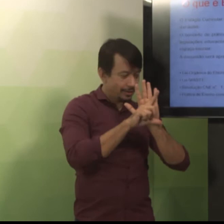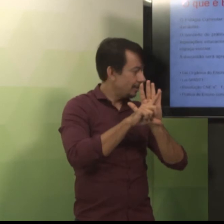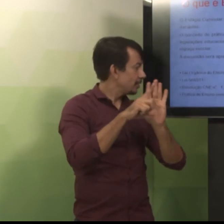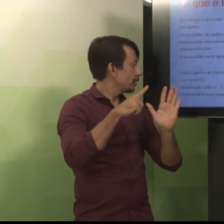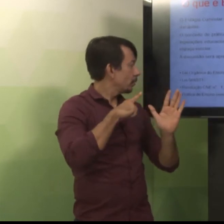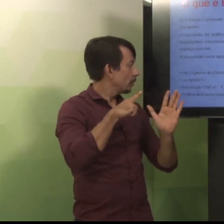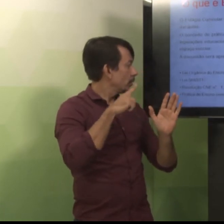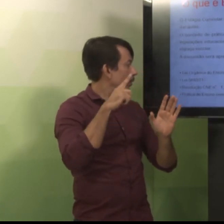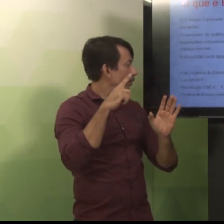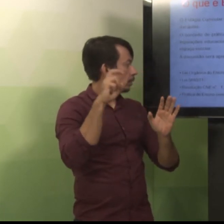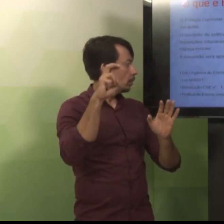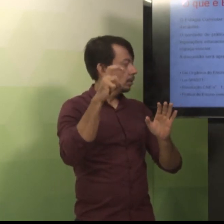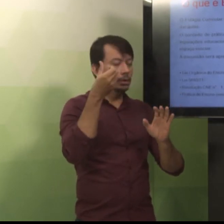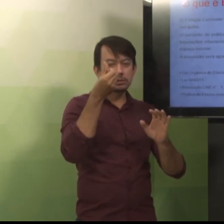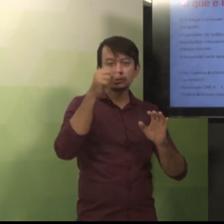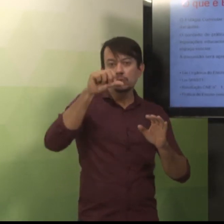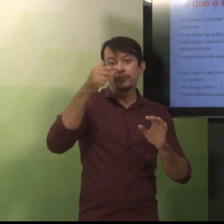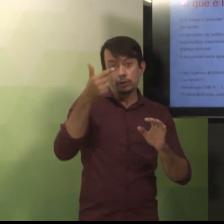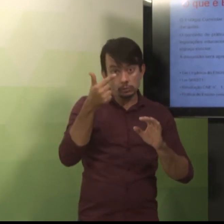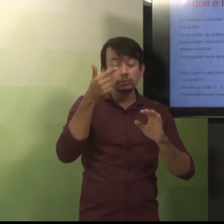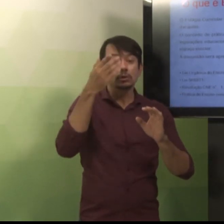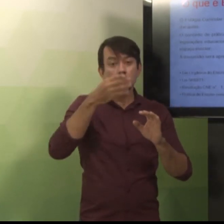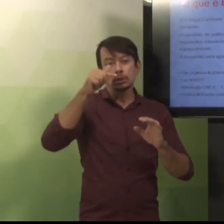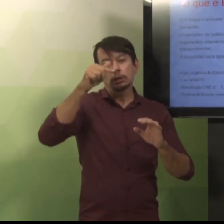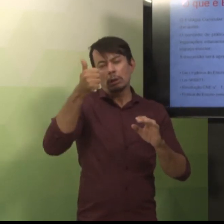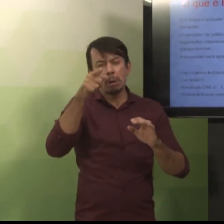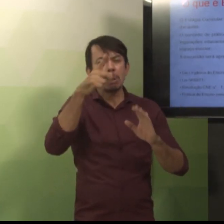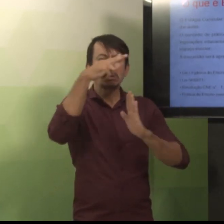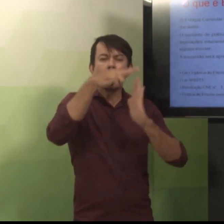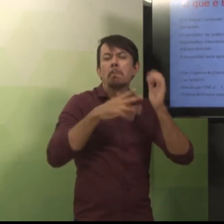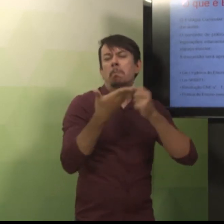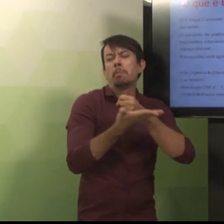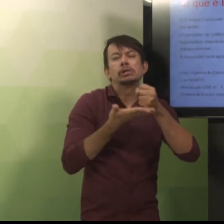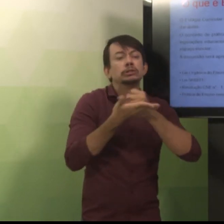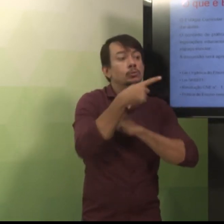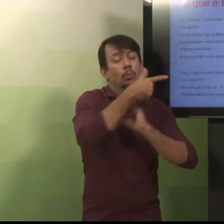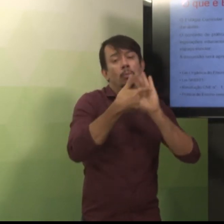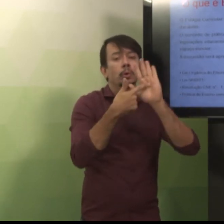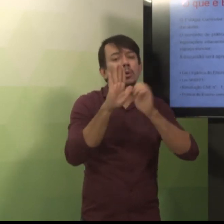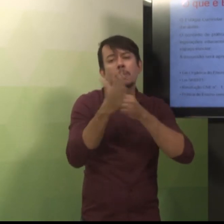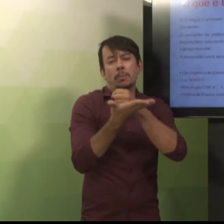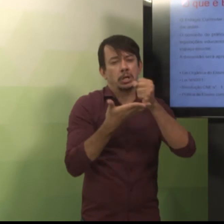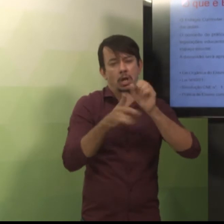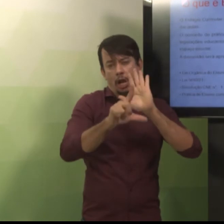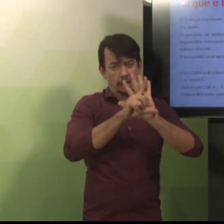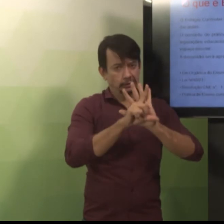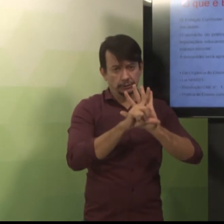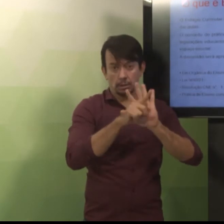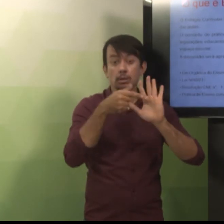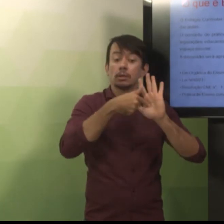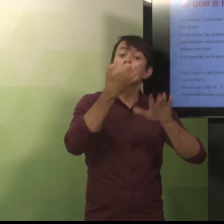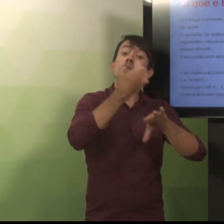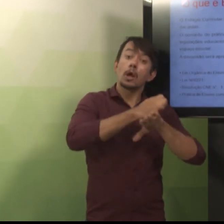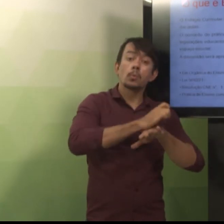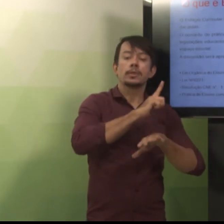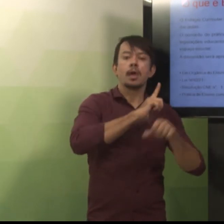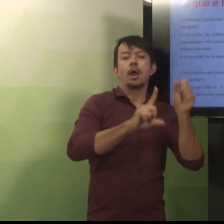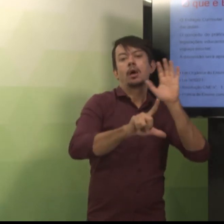Logo após, em 2007, com uma outra legislação, que embasando também o